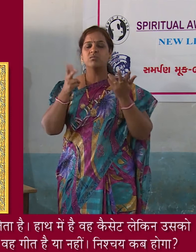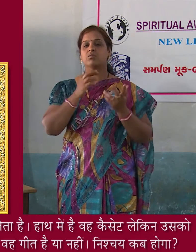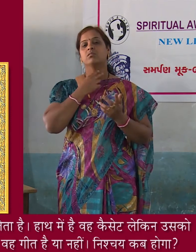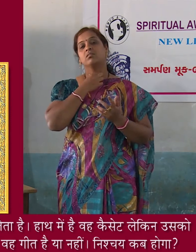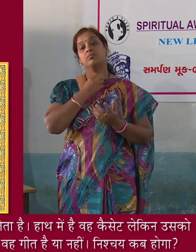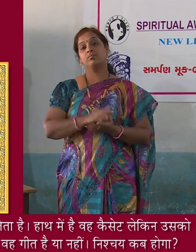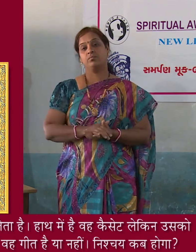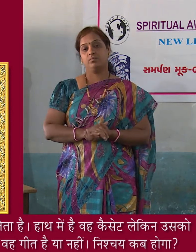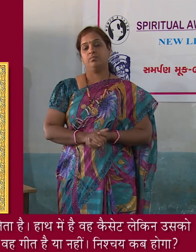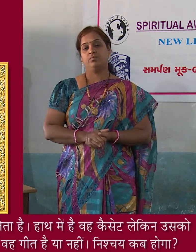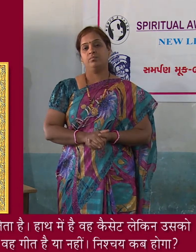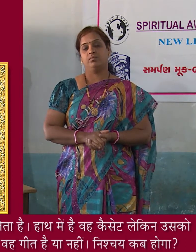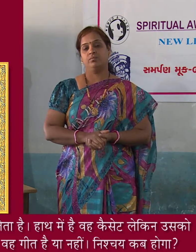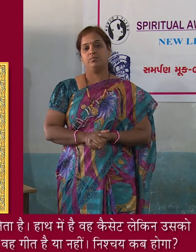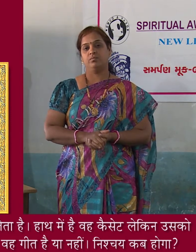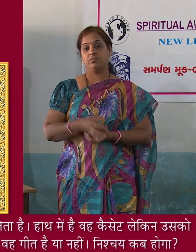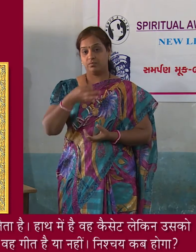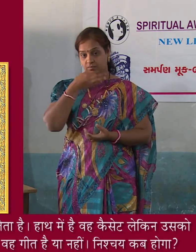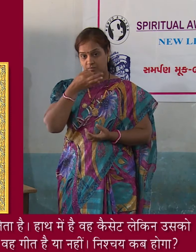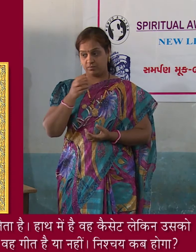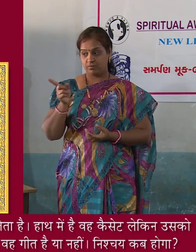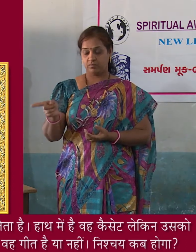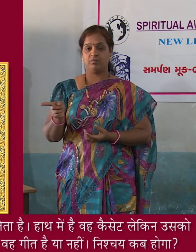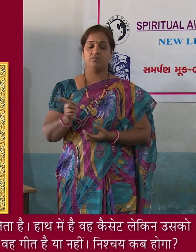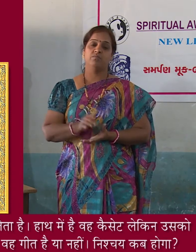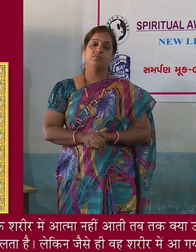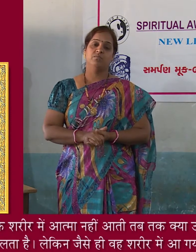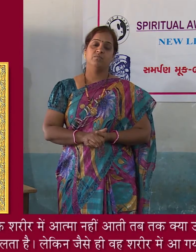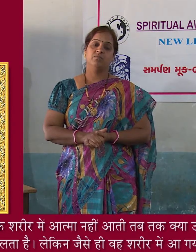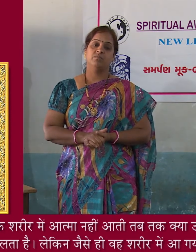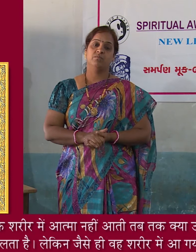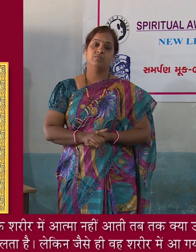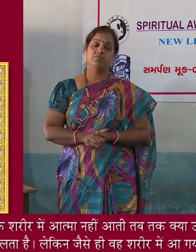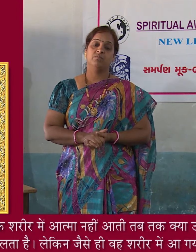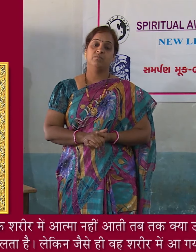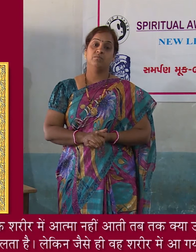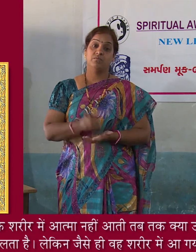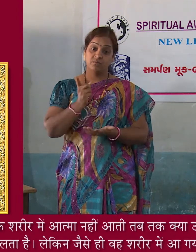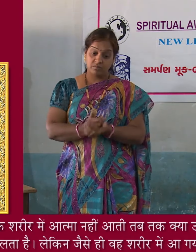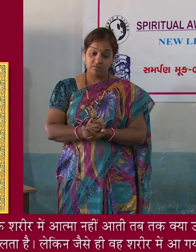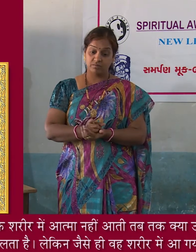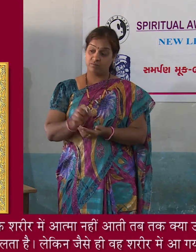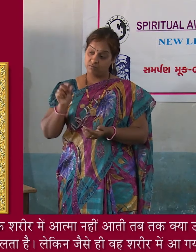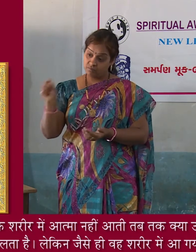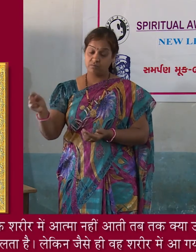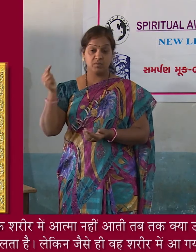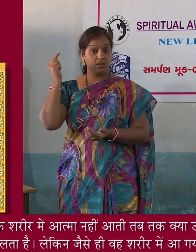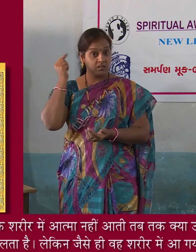है कि इसमें वो गीत है या नहीं। निश्चय कब होगा? जब वो टेप मशीन में